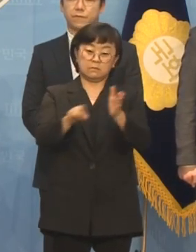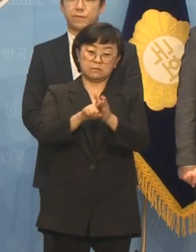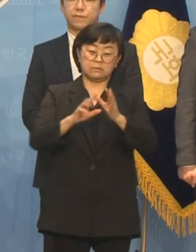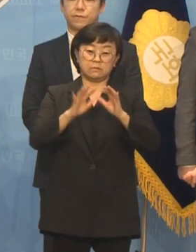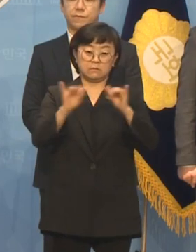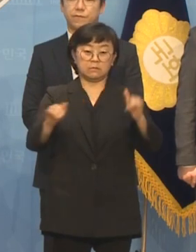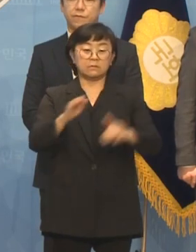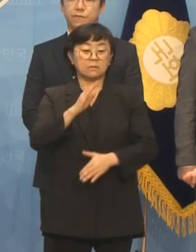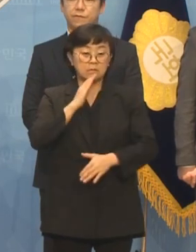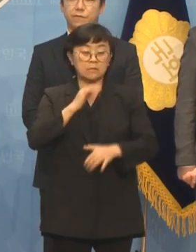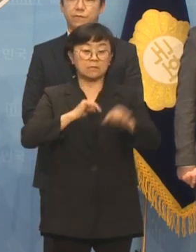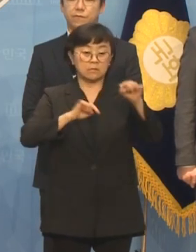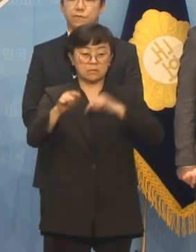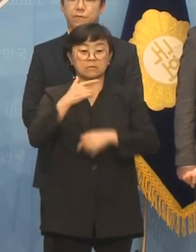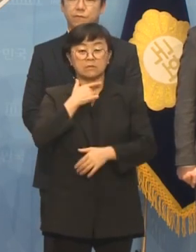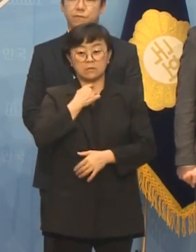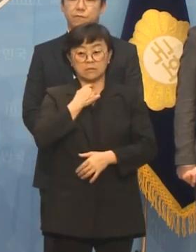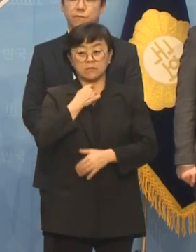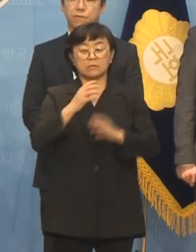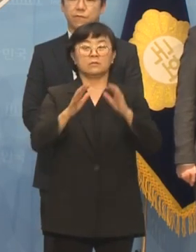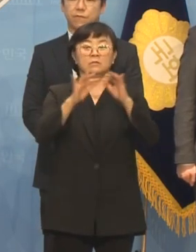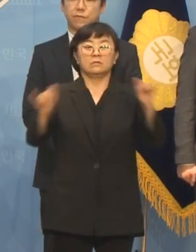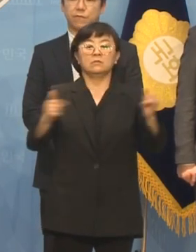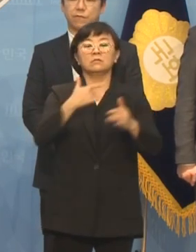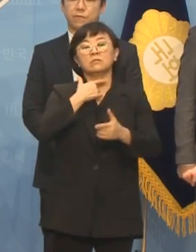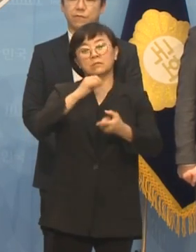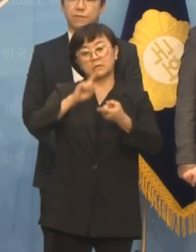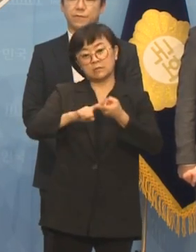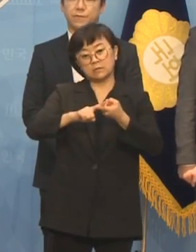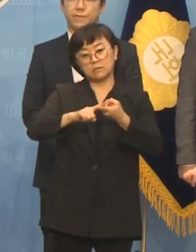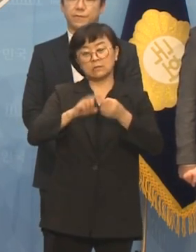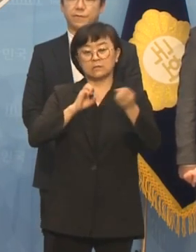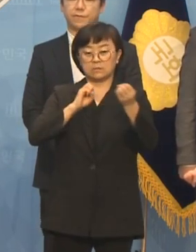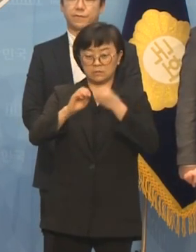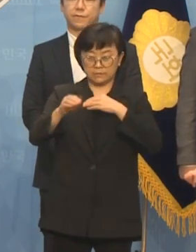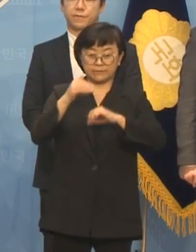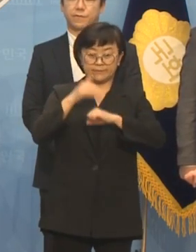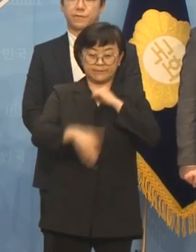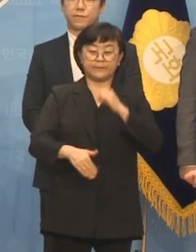국민을 위한 진짜 정치를 바라는 국민의 열망에 제대로 답하는 길입니다.